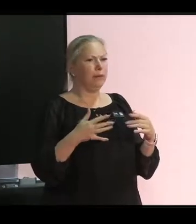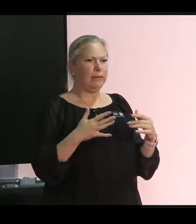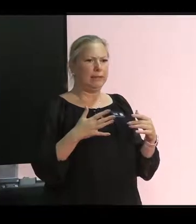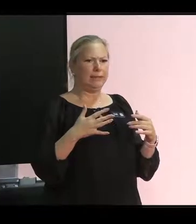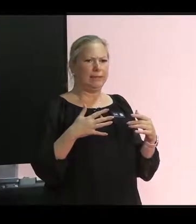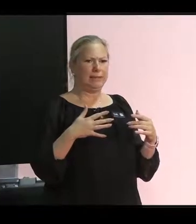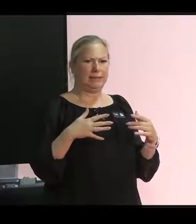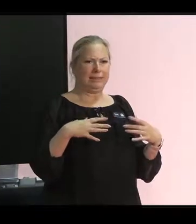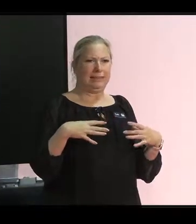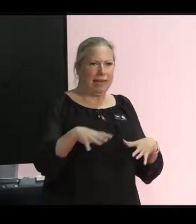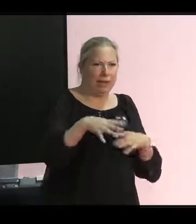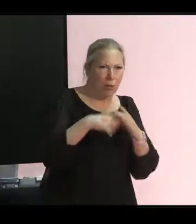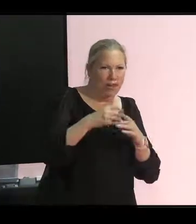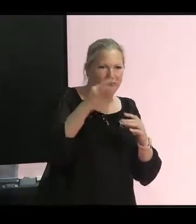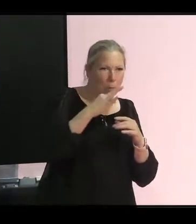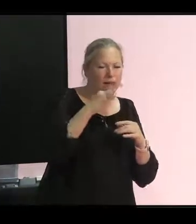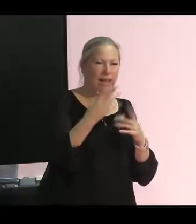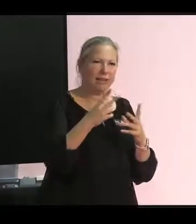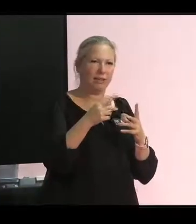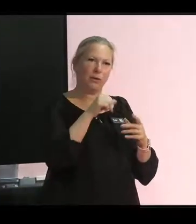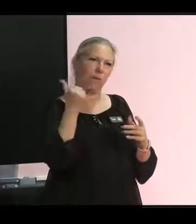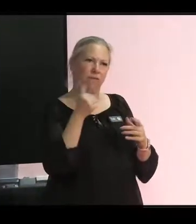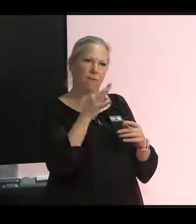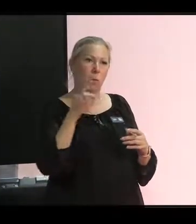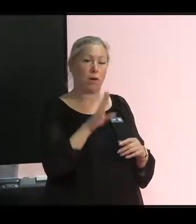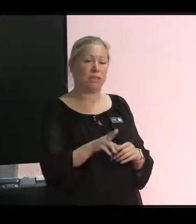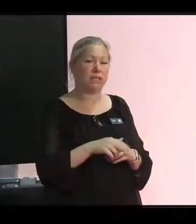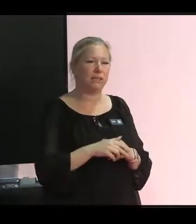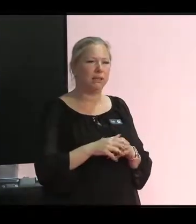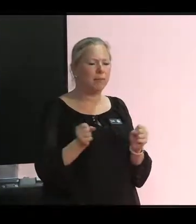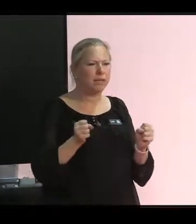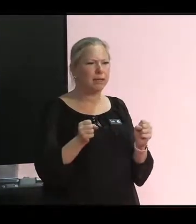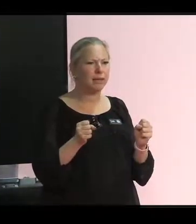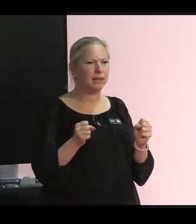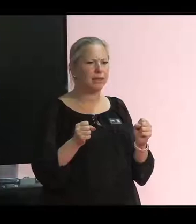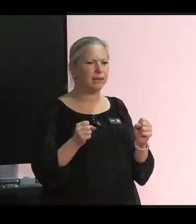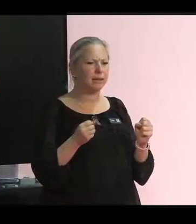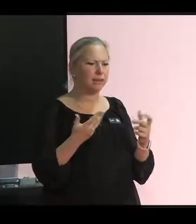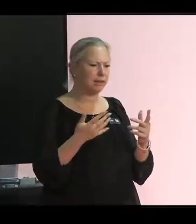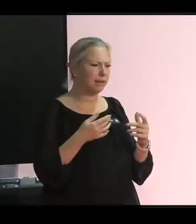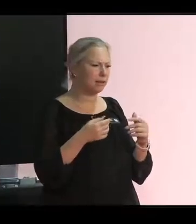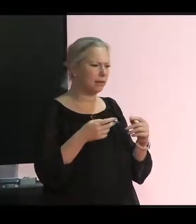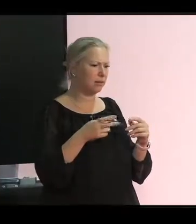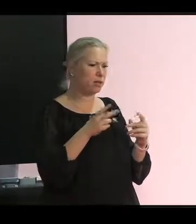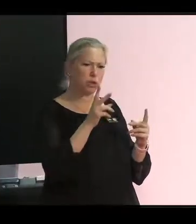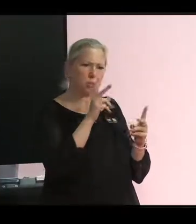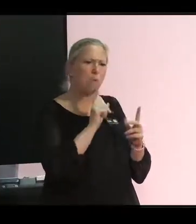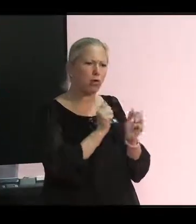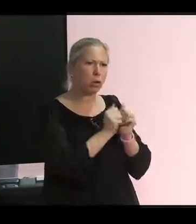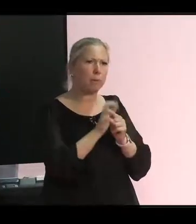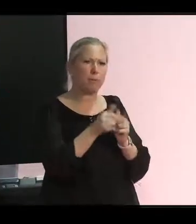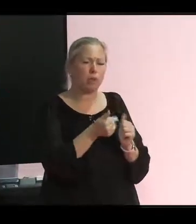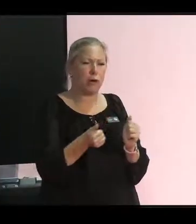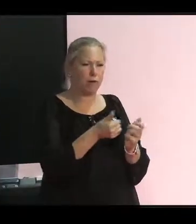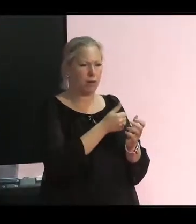man vill inte riktigt ta i frågan, man vågar inte riktigt. Men det är ju ganska små medel egentligen som man behöver. Till exempel det här med bara